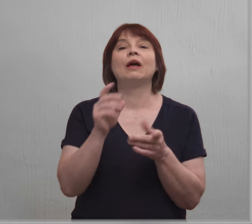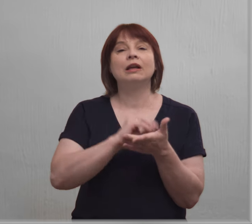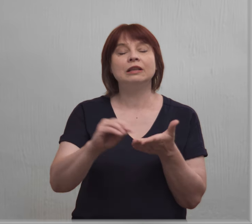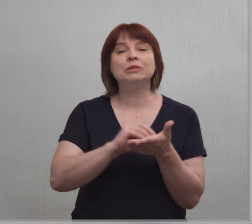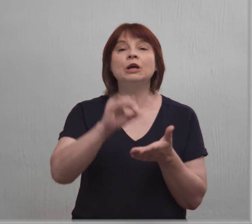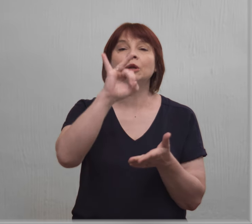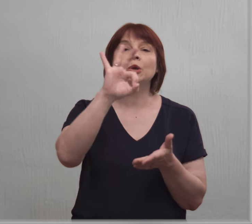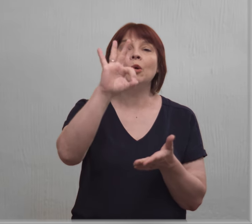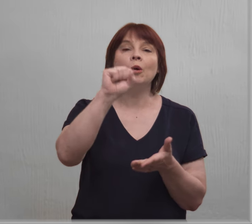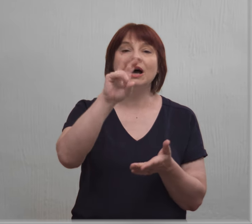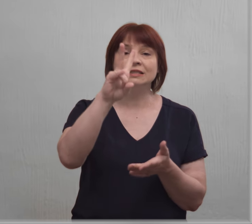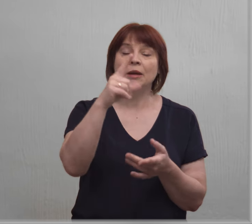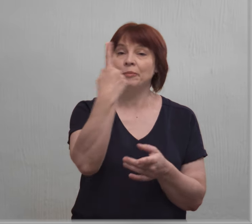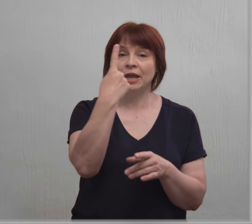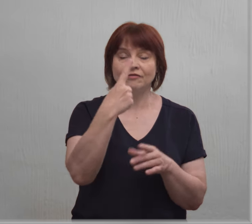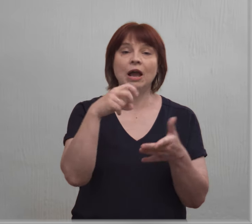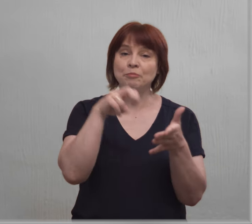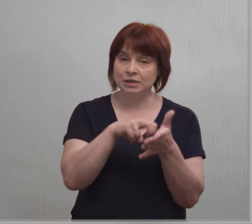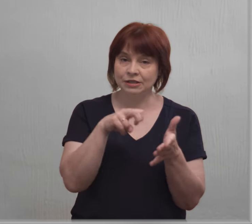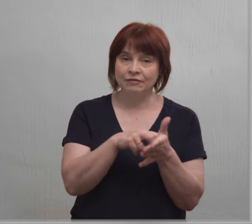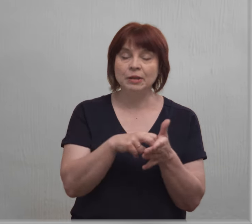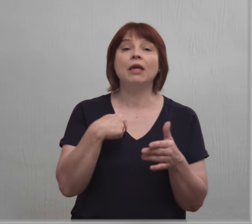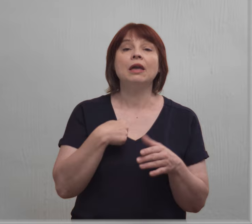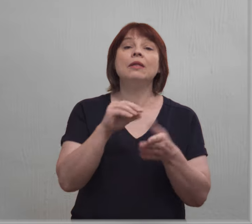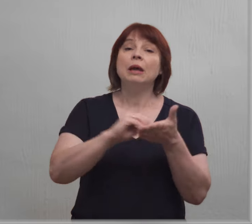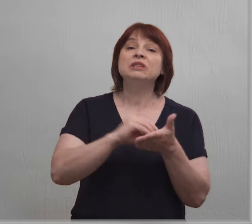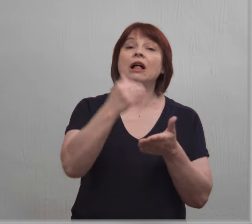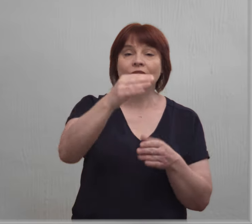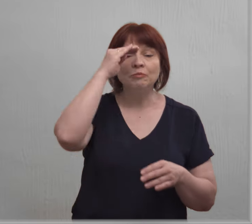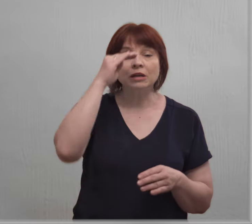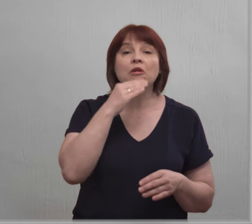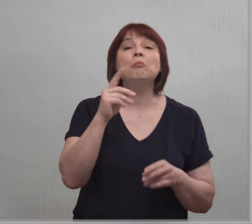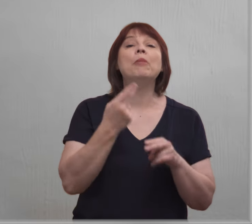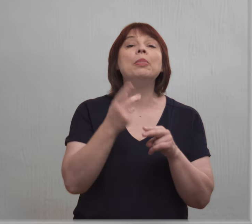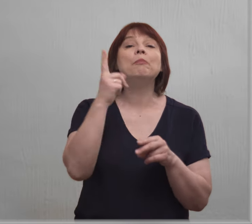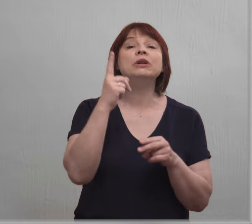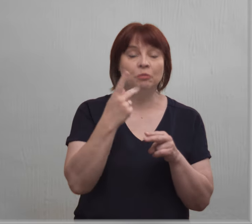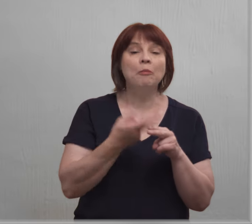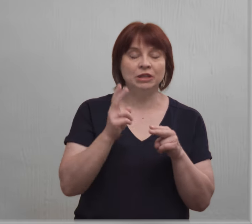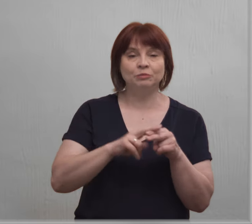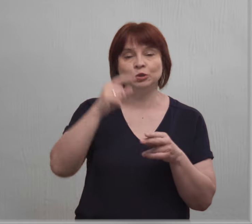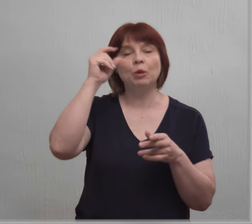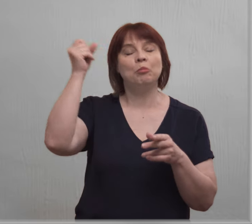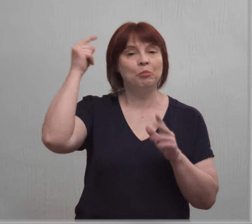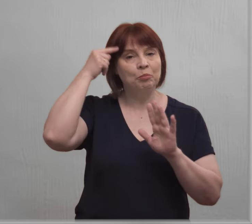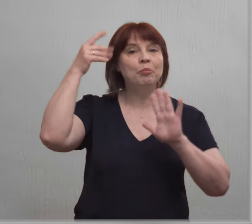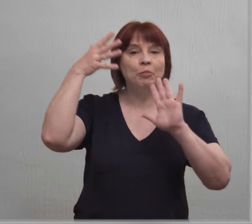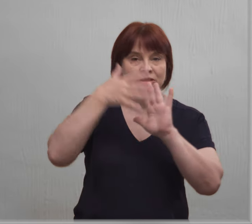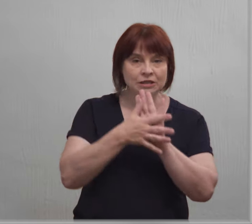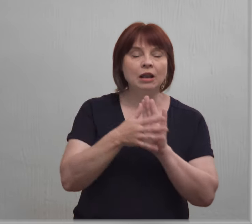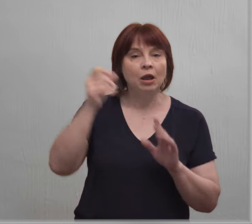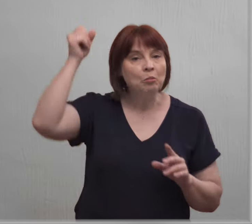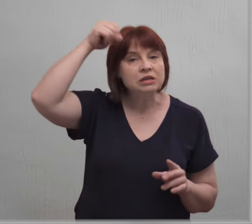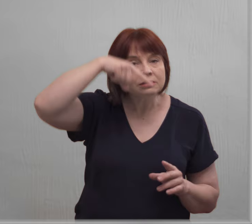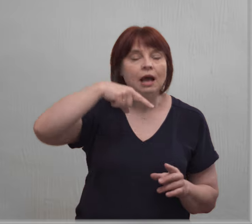написал Иоанн в первом своем послании. Я написал вам, отцы, потому что познали безначального. Сегодня